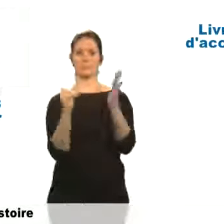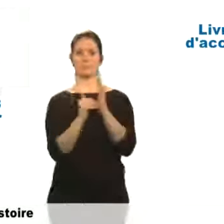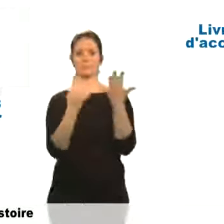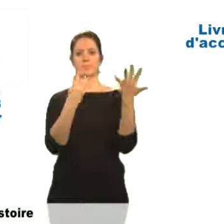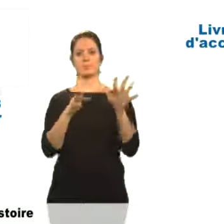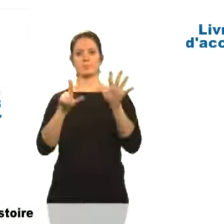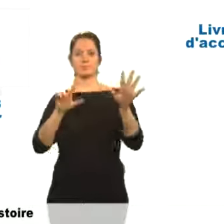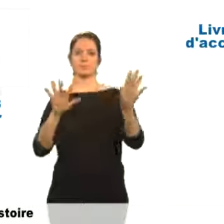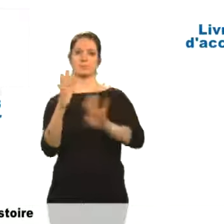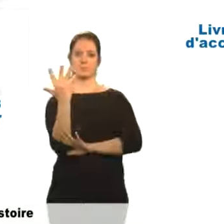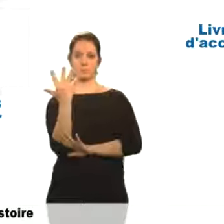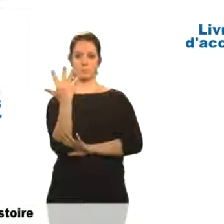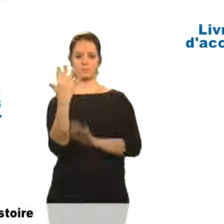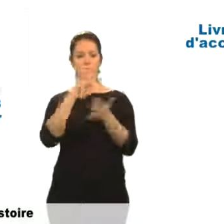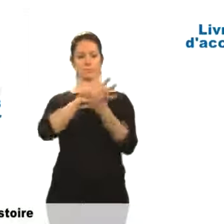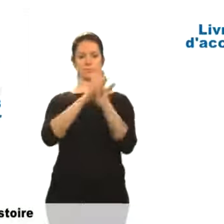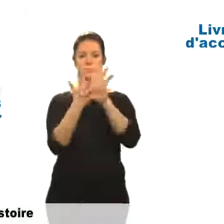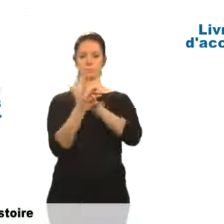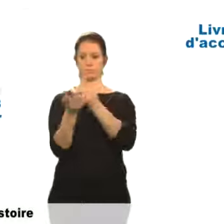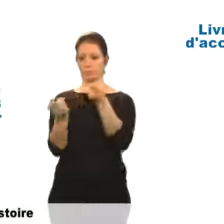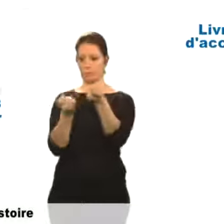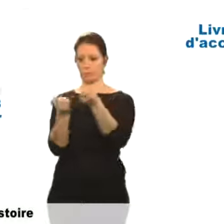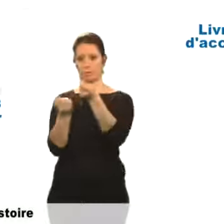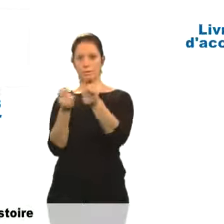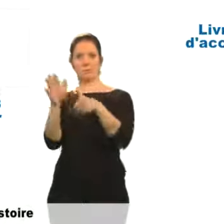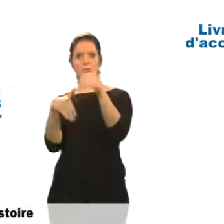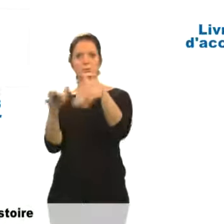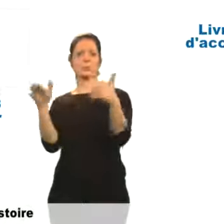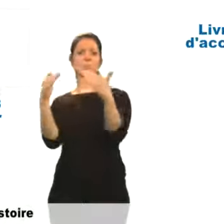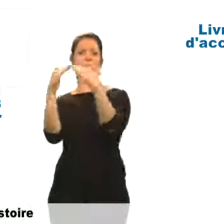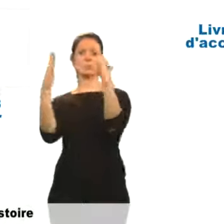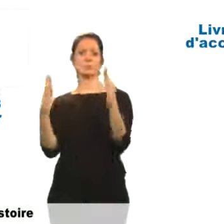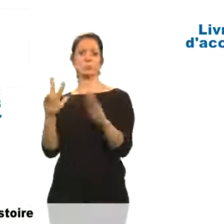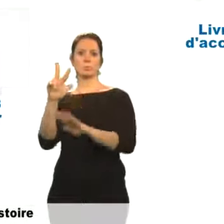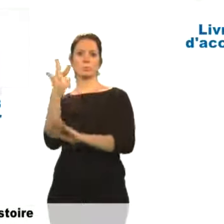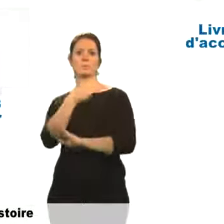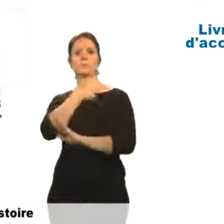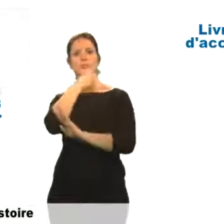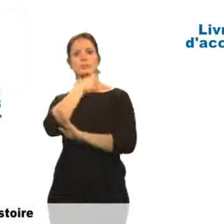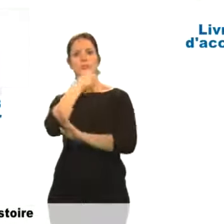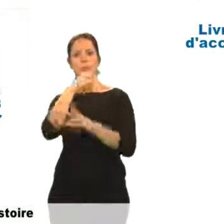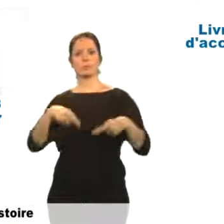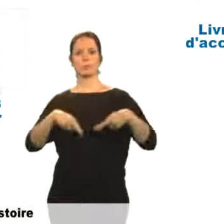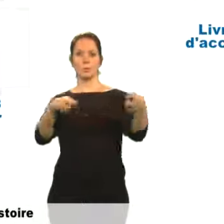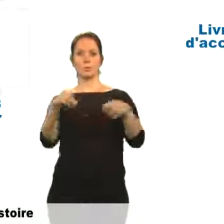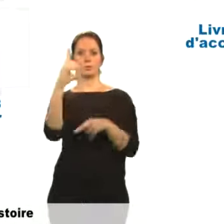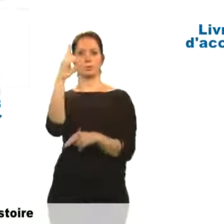1975. L'association assure le fonctionnement d'une maison du troisième âge, rue Angèle Dollfus à Mulhouse, et à partir